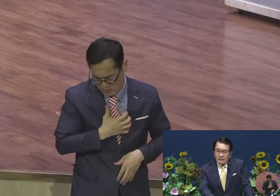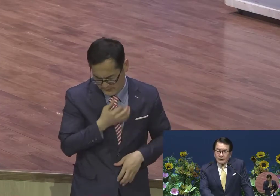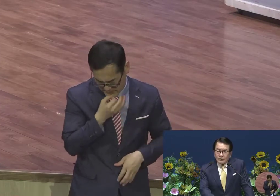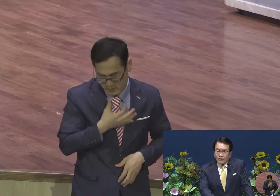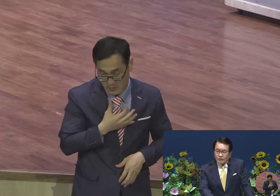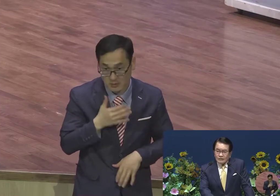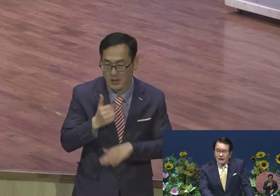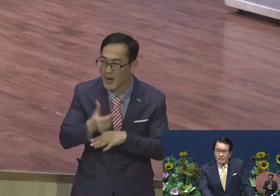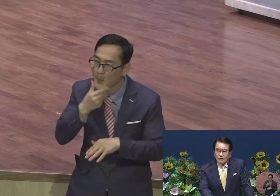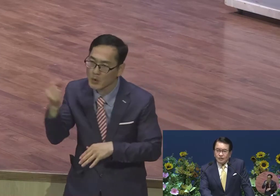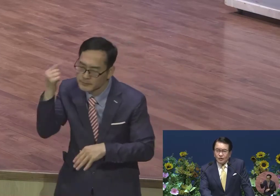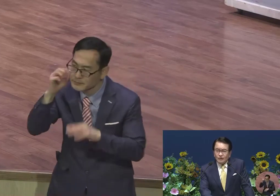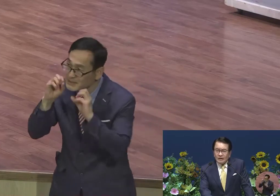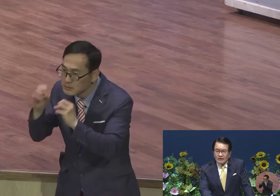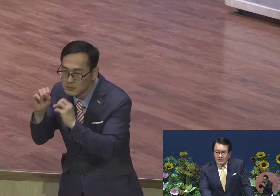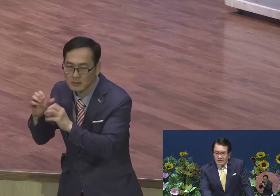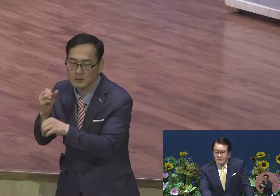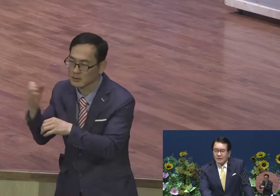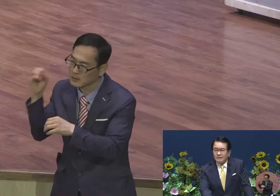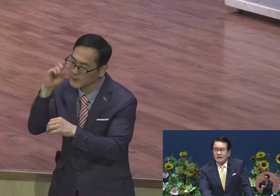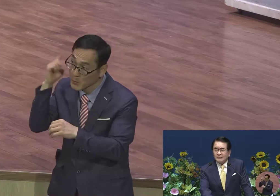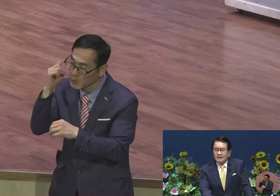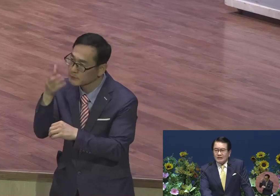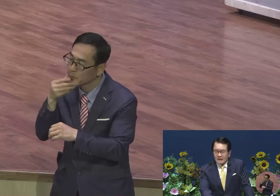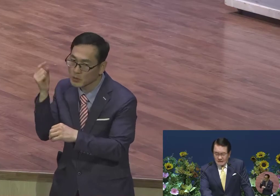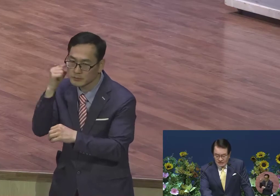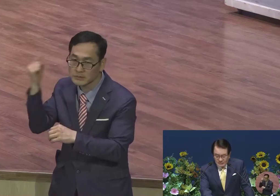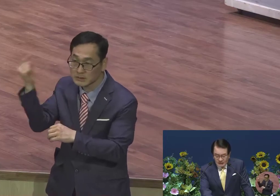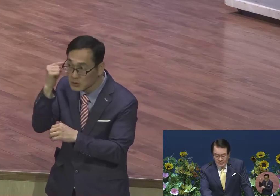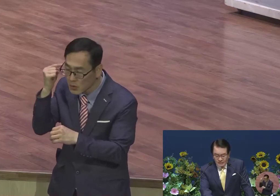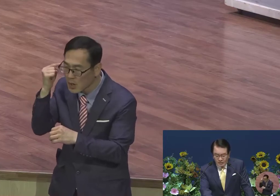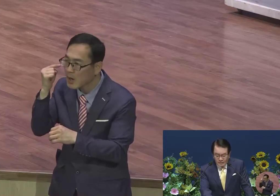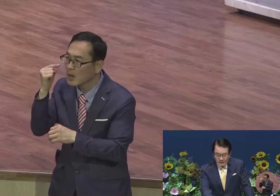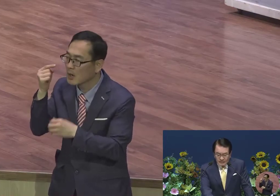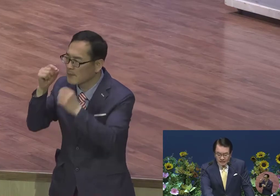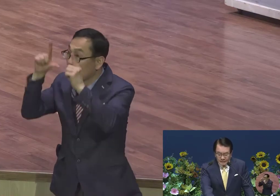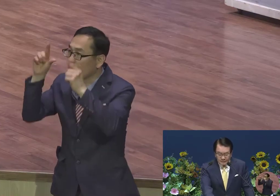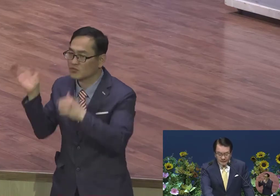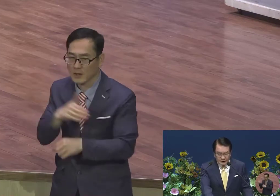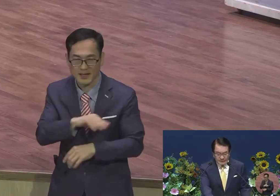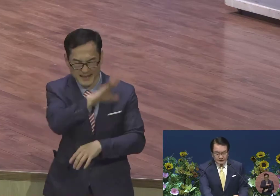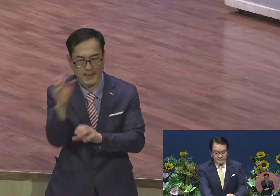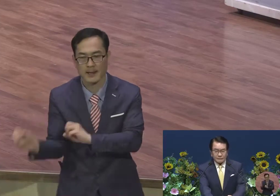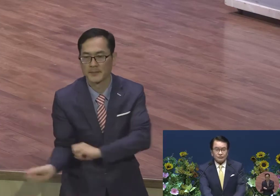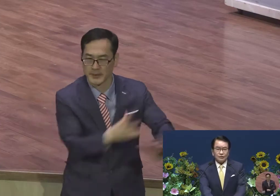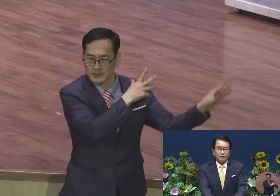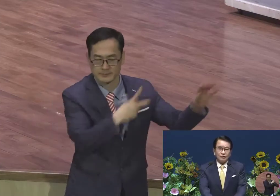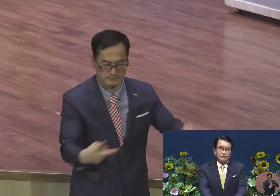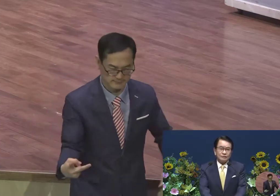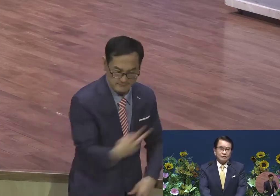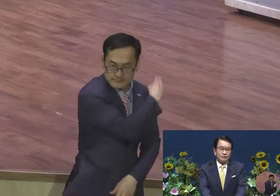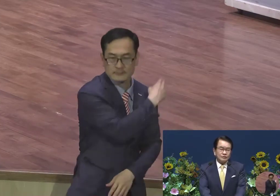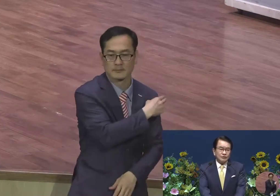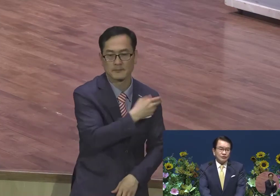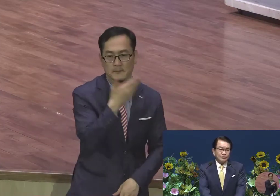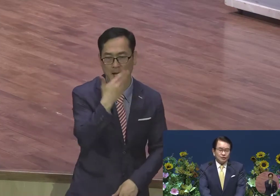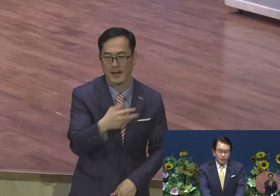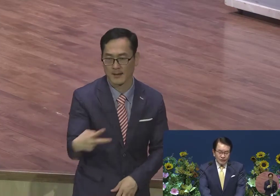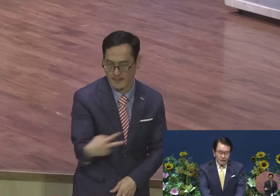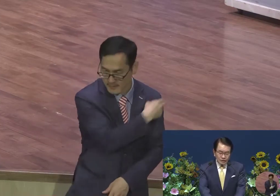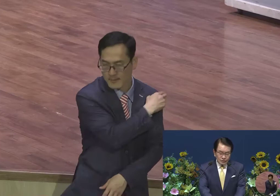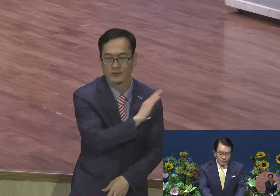또 어떤 사람은 종교생활 열심히 합니다 열심히 나름대로 열심히 합니다 종교는요